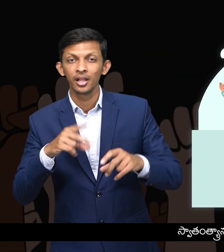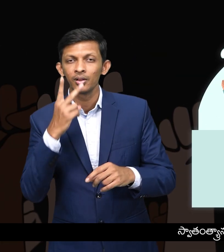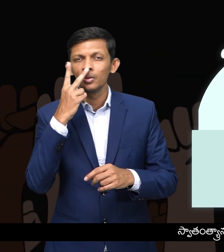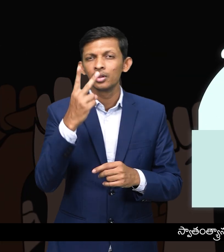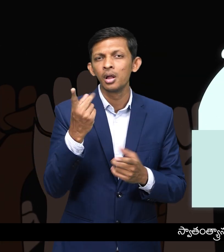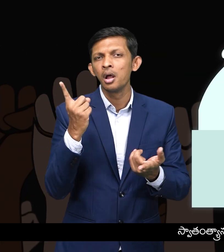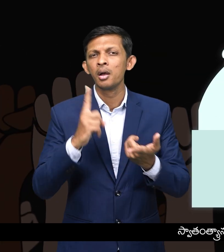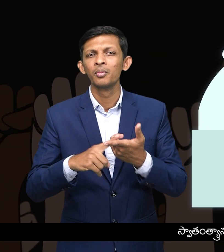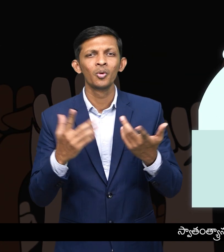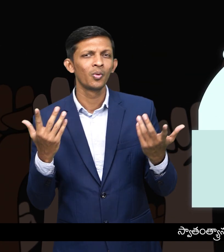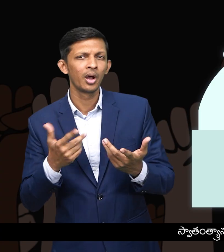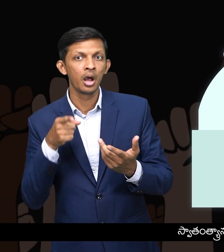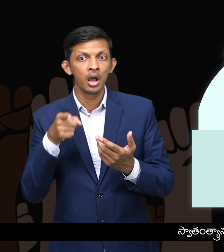స్వాతంత్రానంతరం ఏం జరిగిందో చూద్దాం.